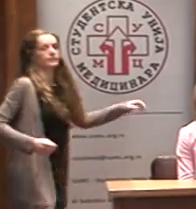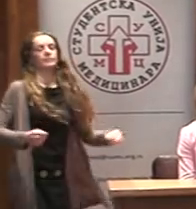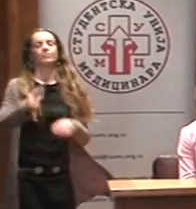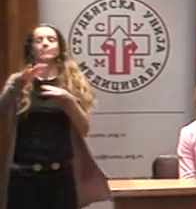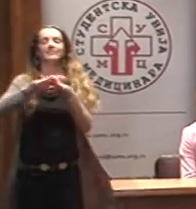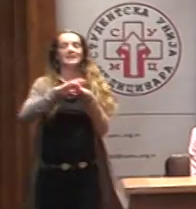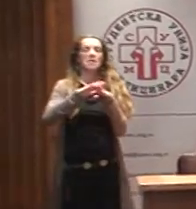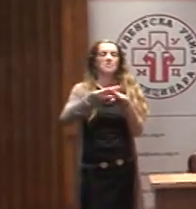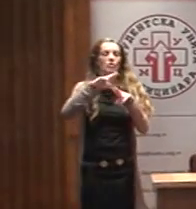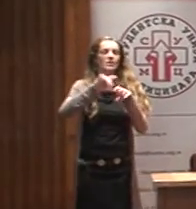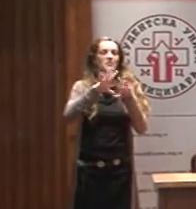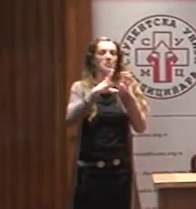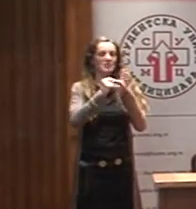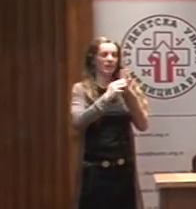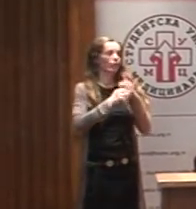Izvinjavam.